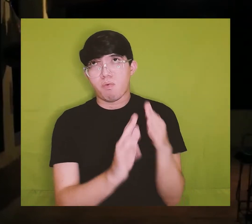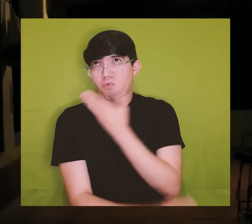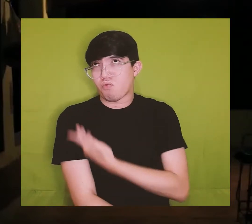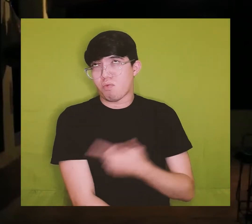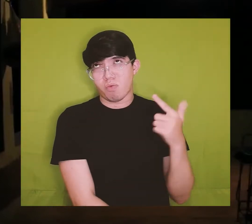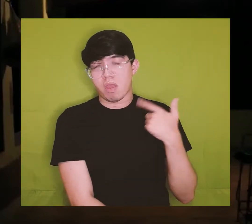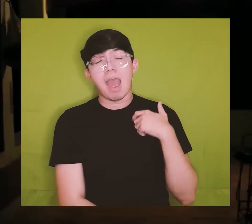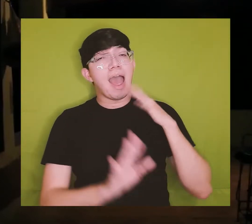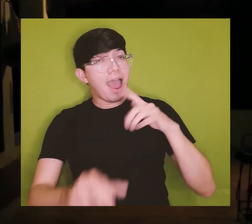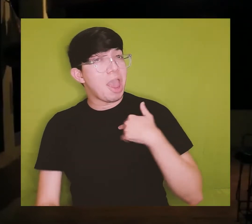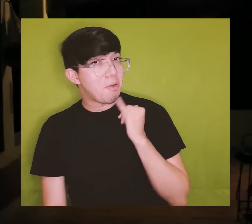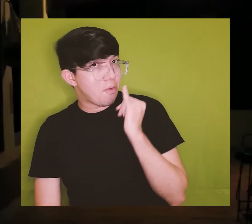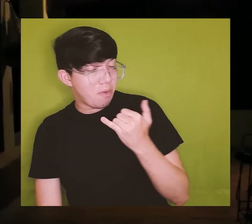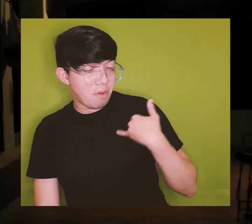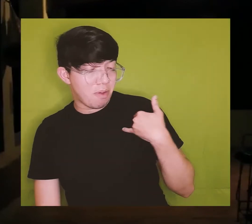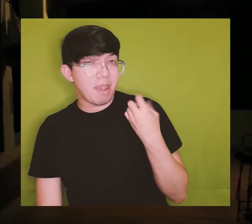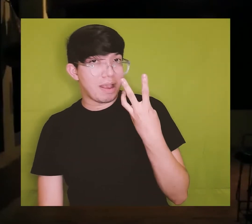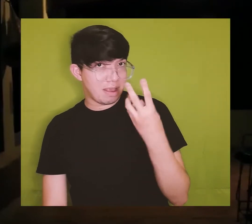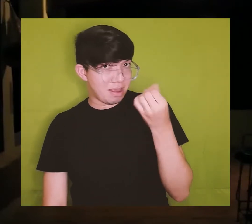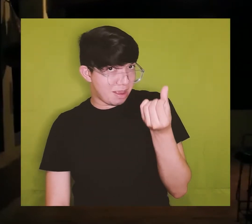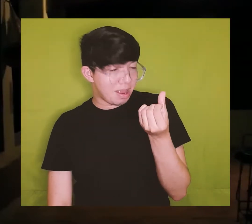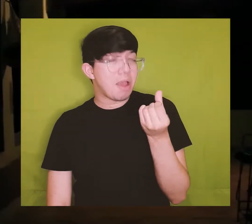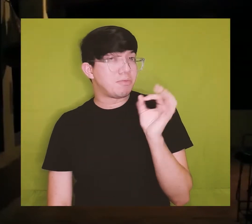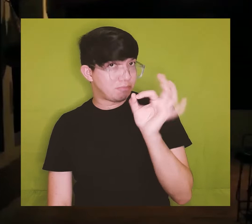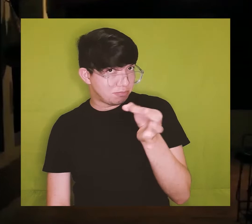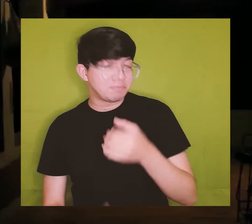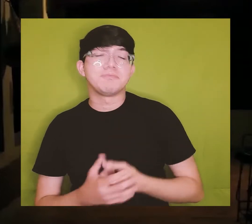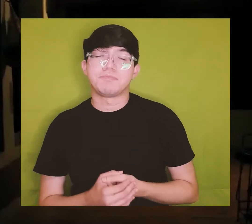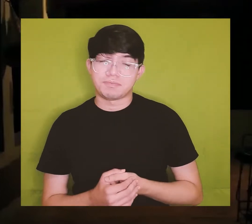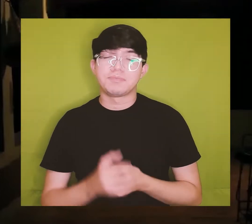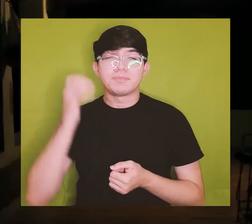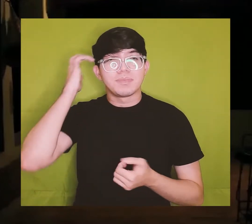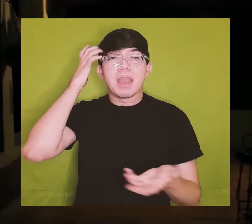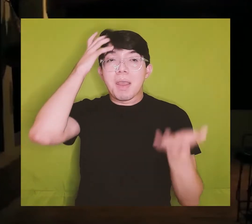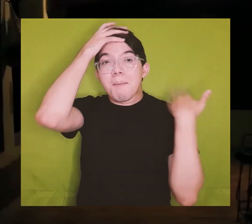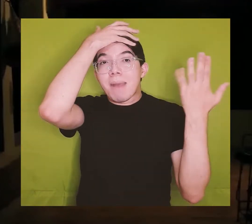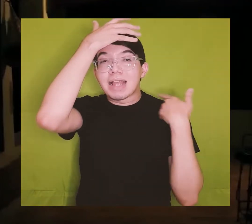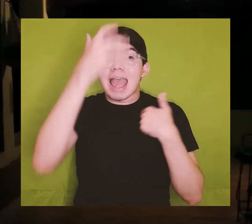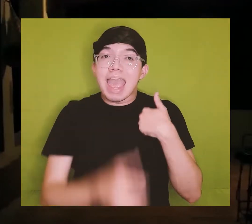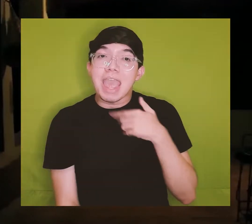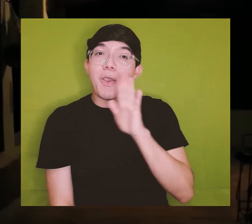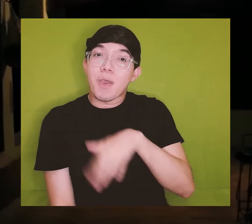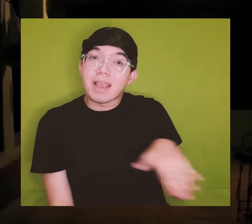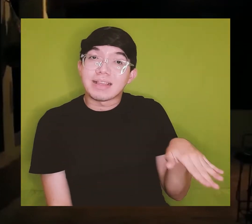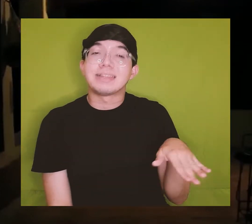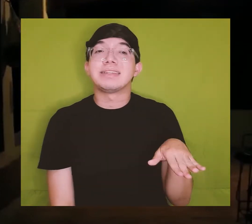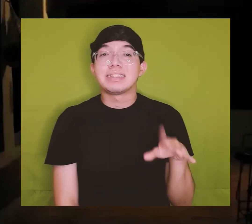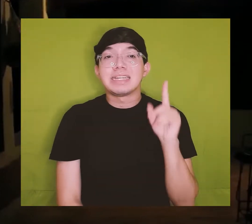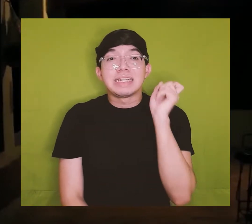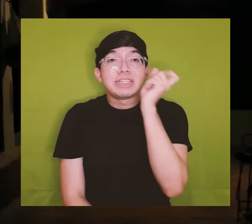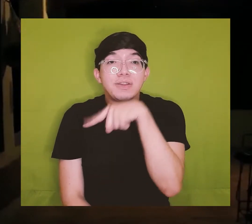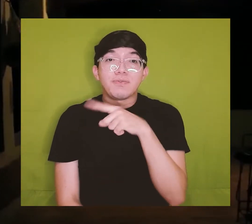33 anos, tá, gente? Sou do final dos anos 80, deixar bem marcado isso. Eu lembro que quando eu era criança, era muito complexo você